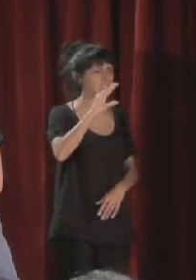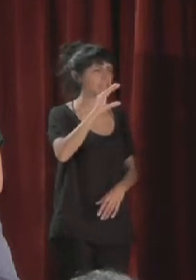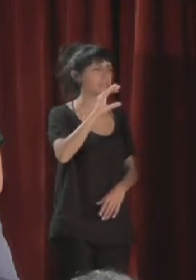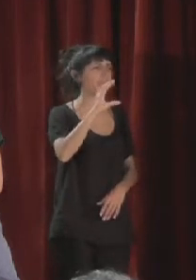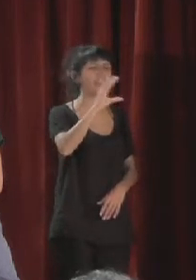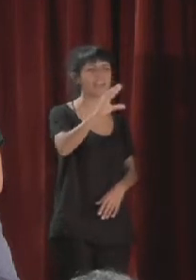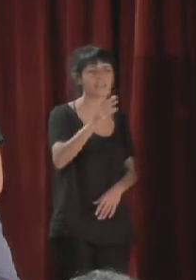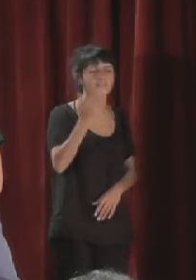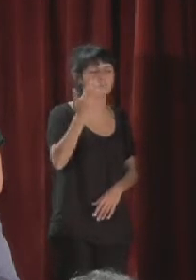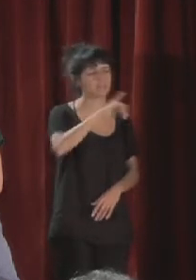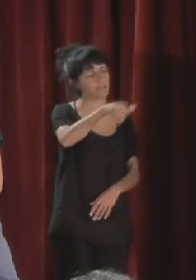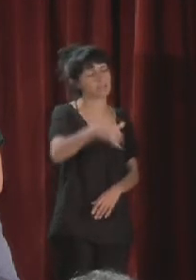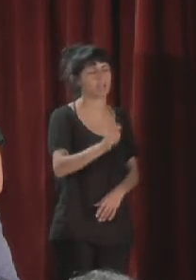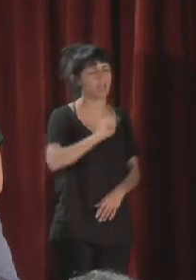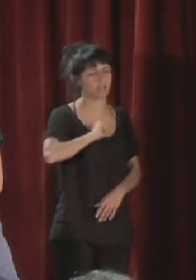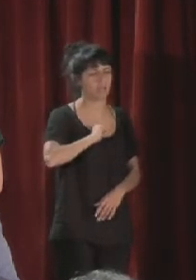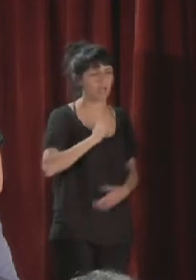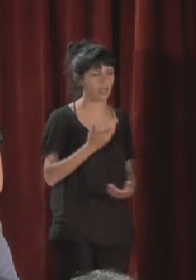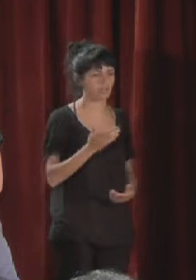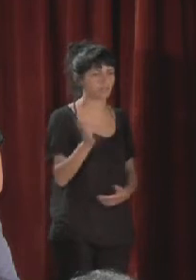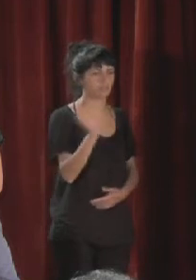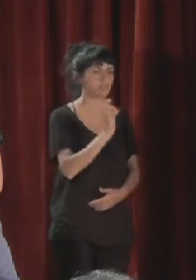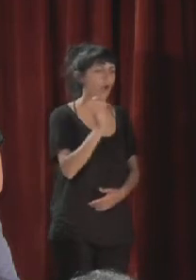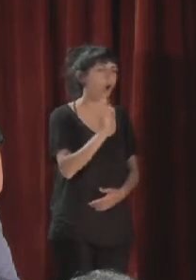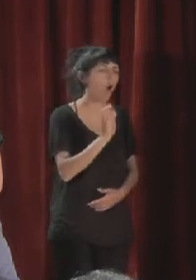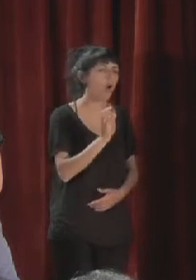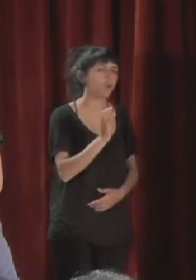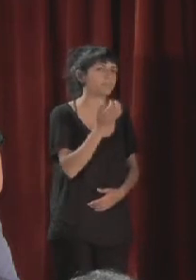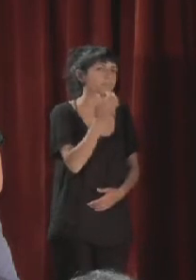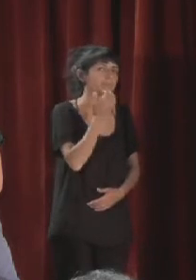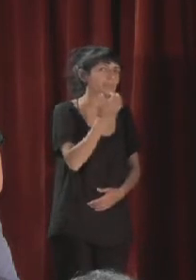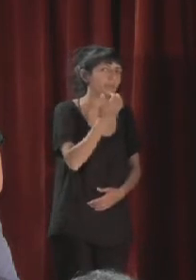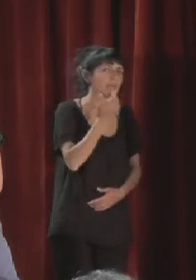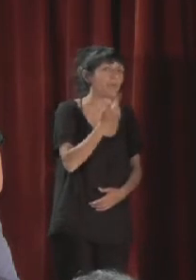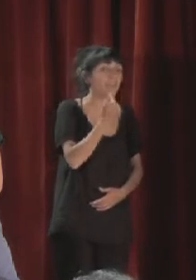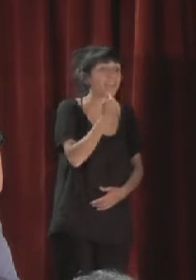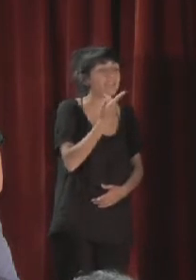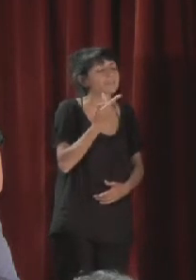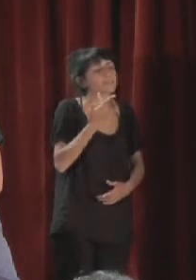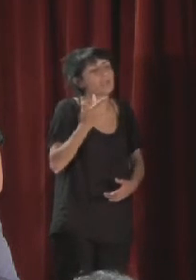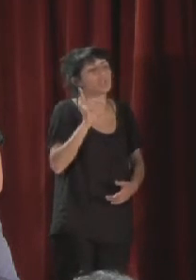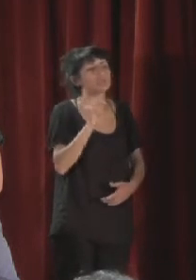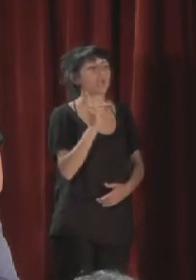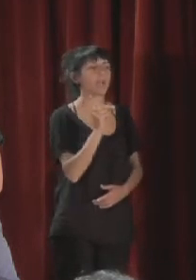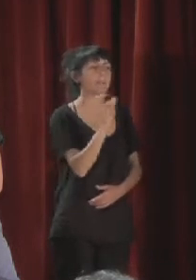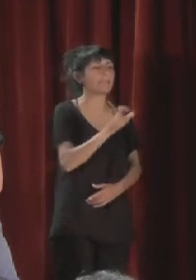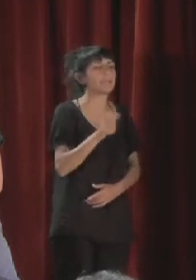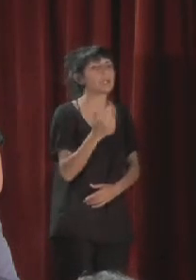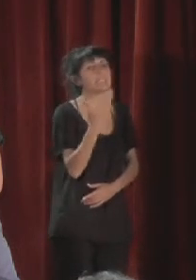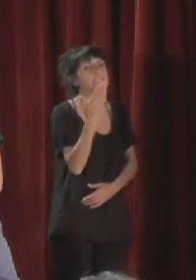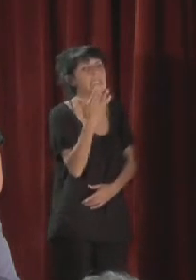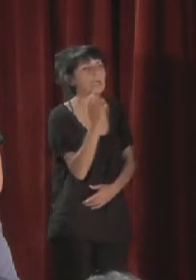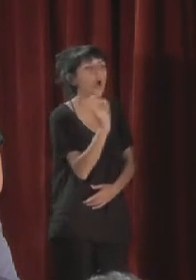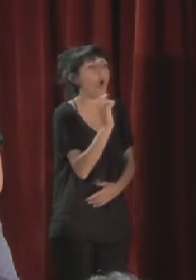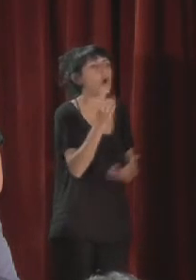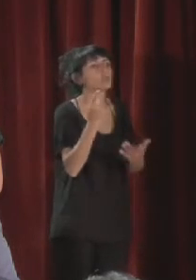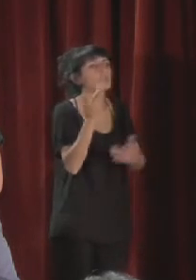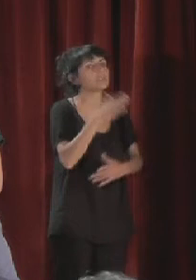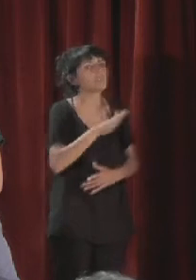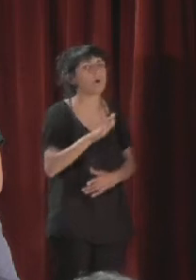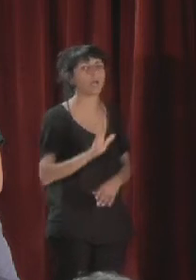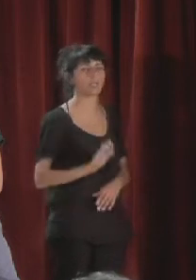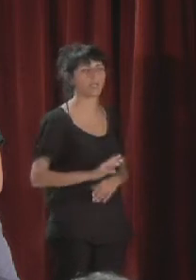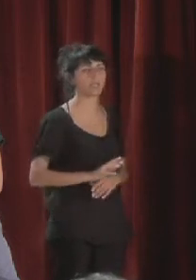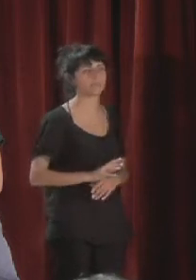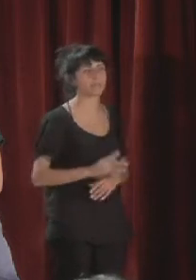escoitar o señor Núñez dicindo que porque haxa 4 ou 5 persoas mortas que non hai que montar tanto escándalo. Pero quen se creen